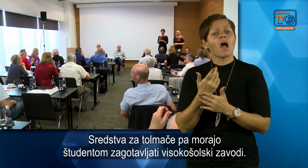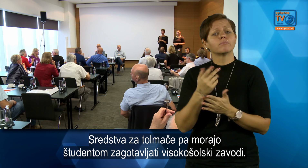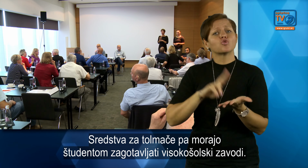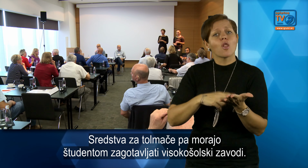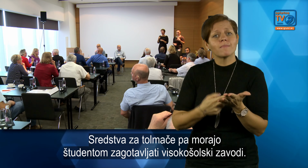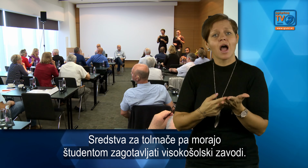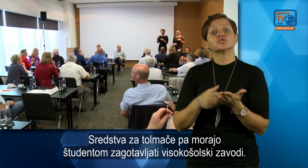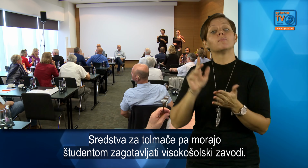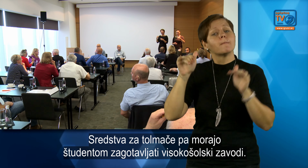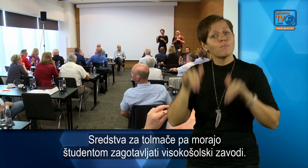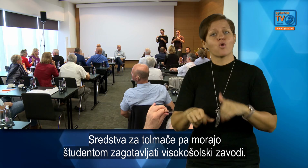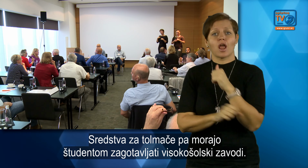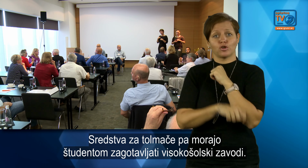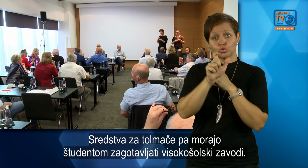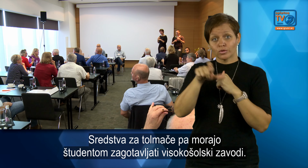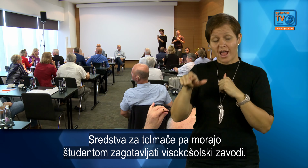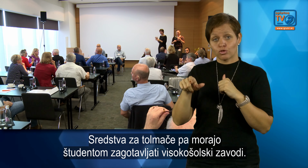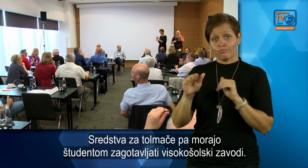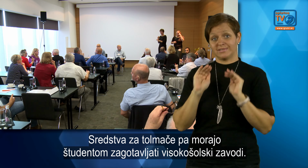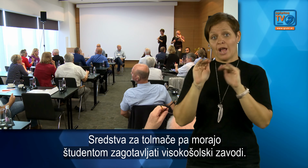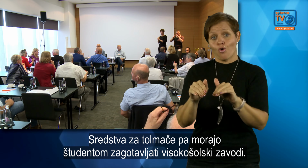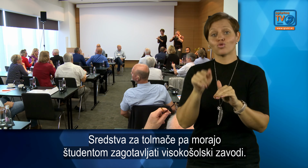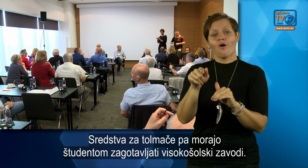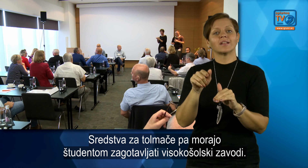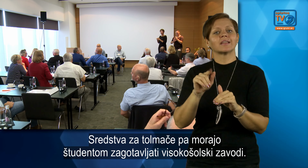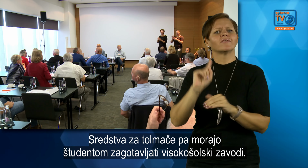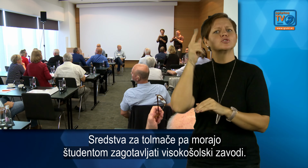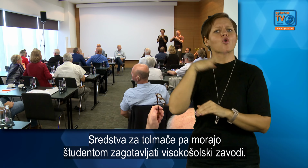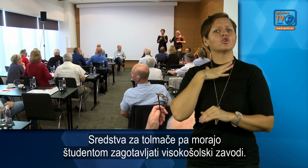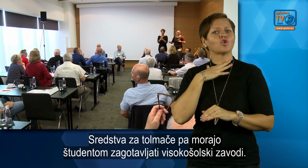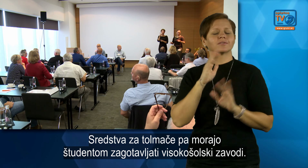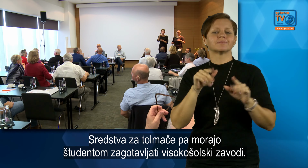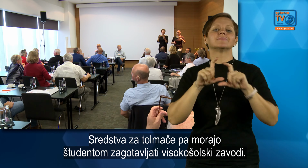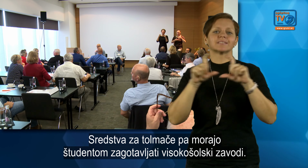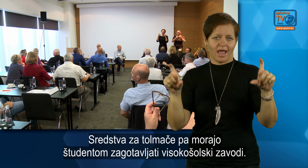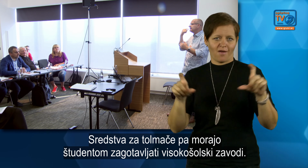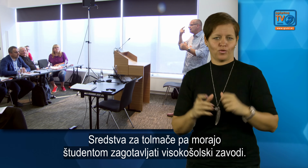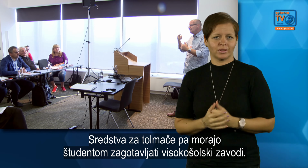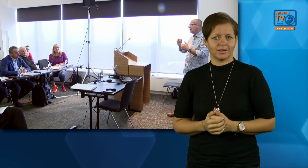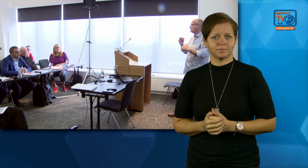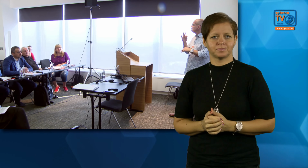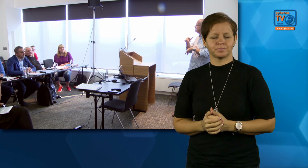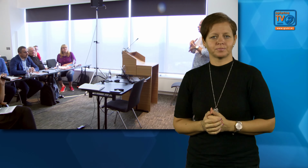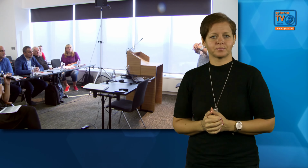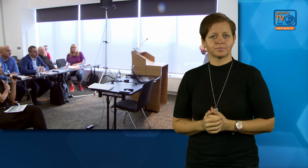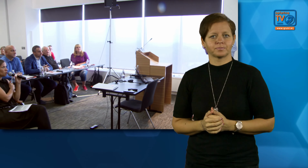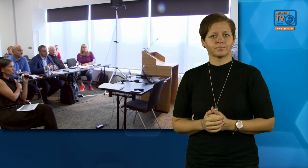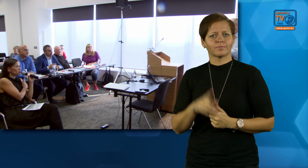Sredstva za tolmače pa morajo študentom zagotavljati visokošolski zavodi.